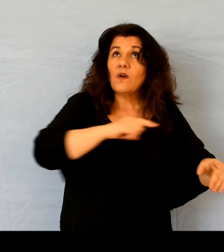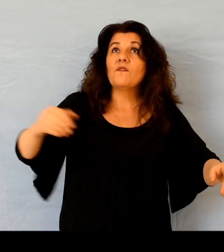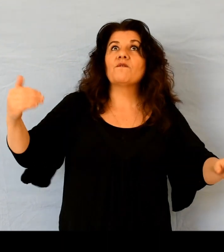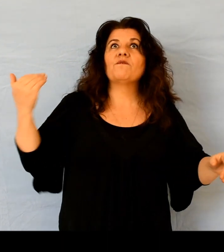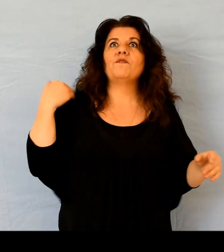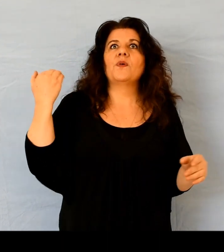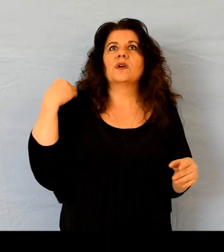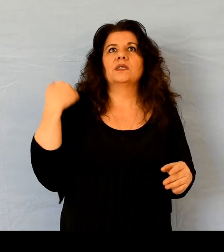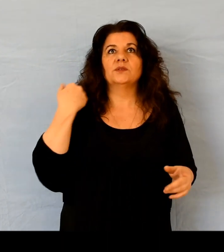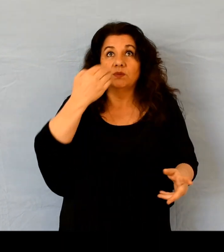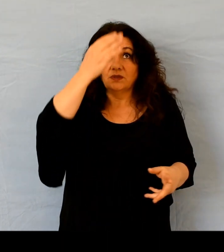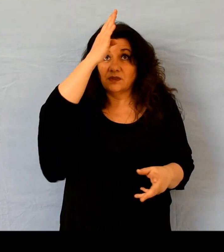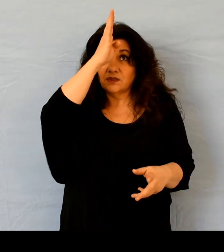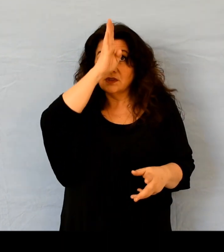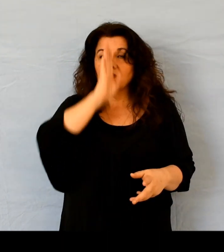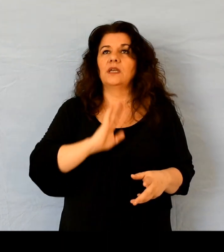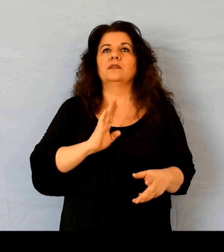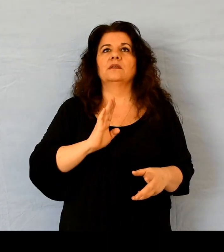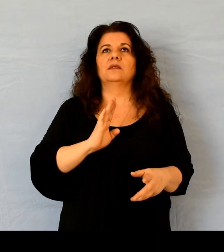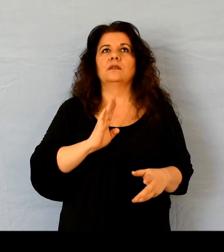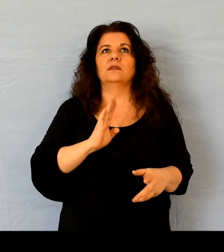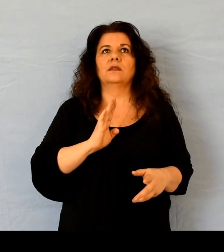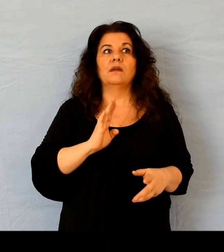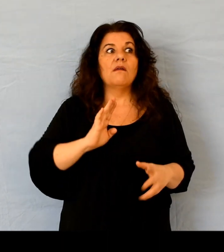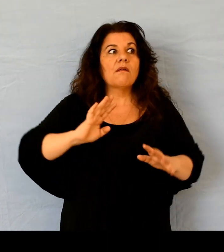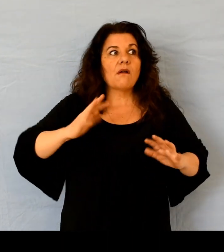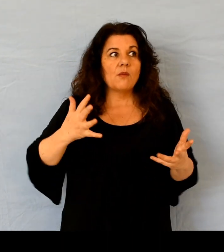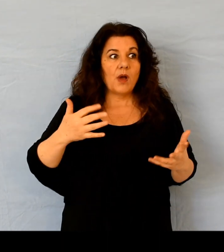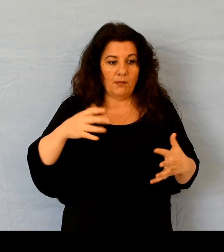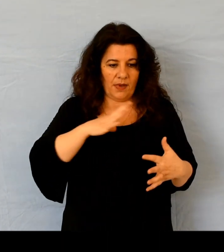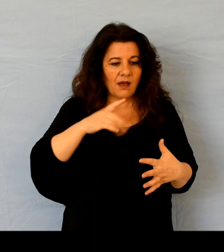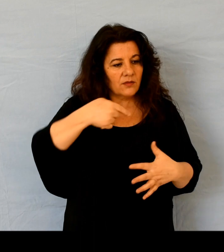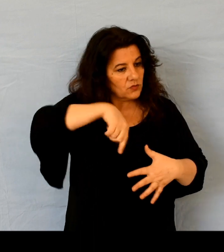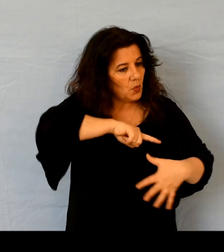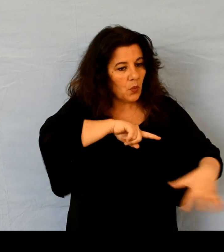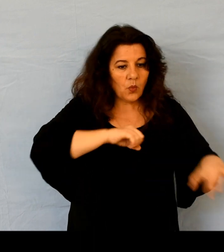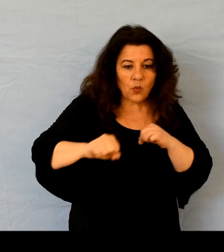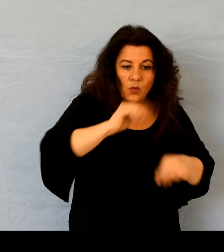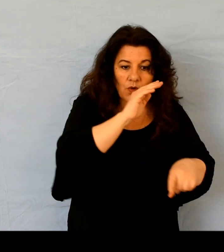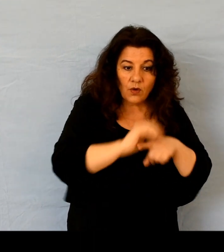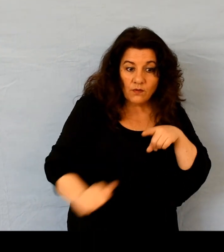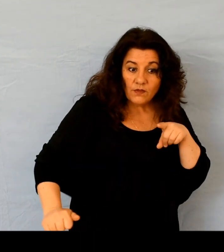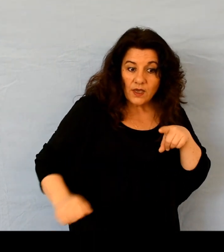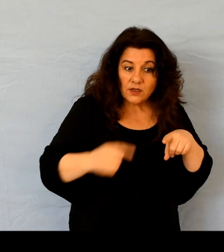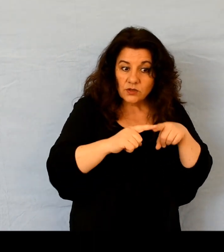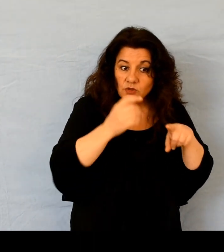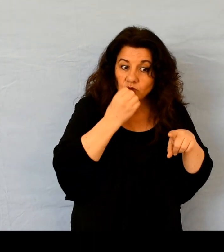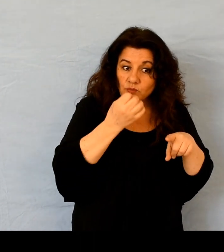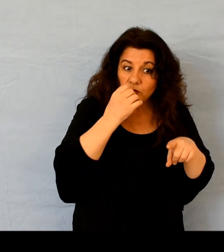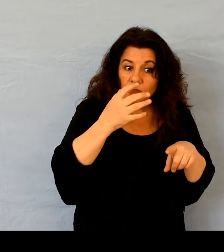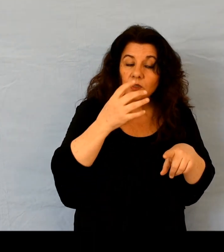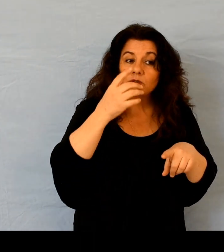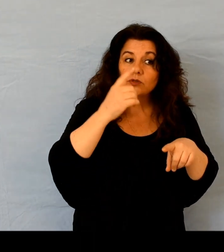cause de nos propres actes, mais à cause de son projet à lui et de sa